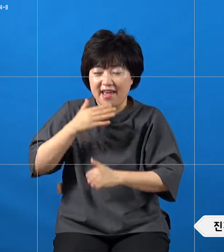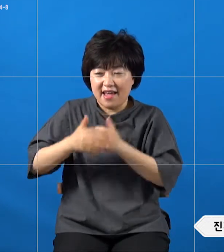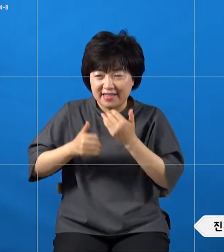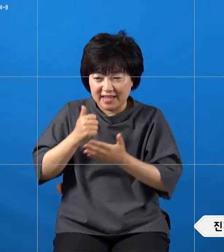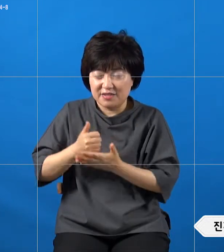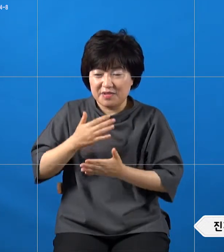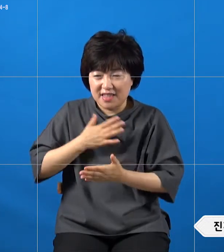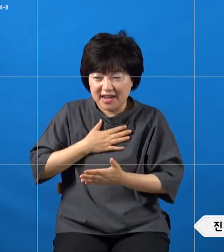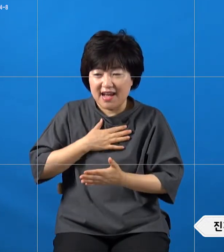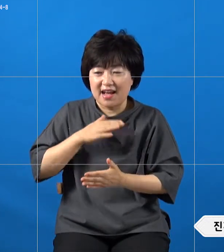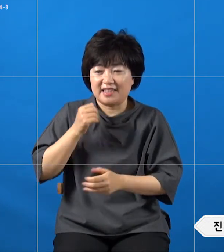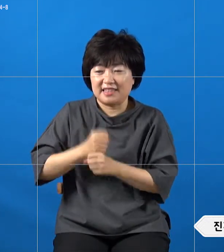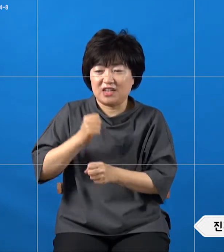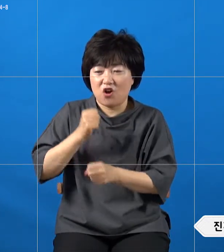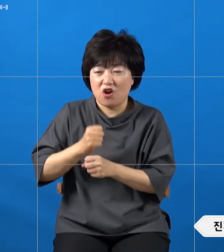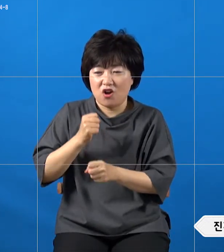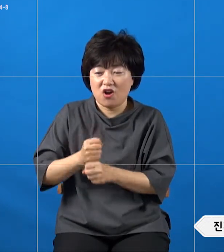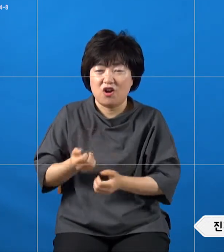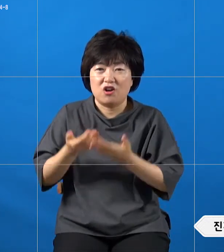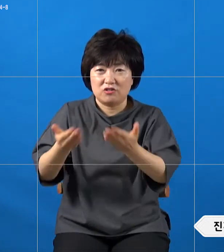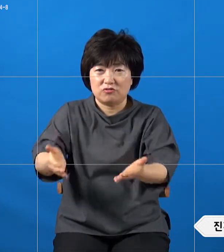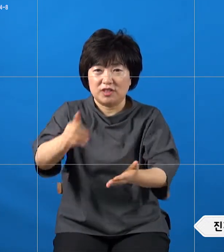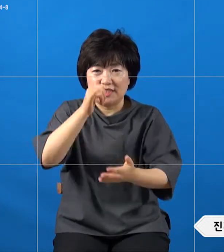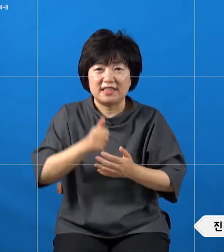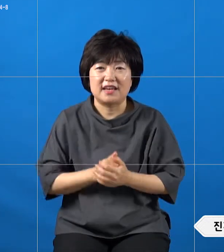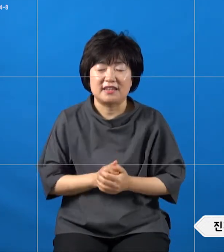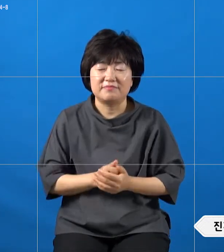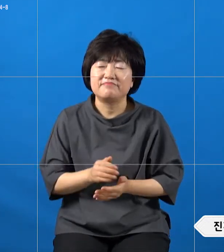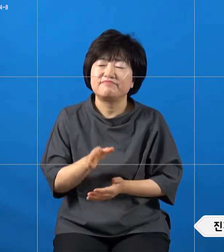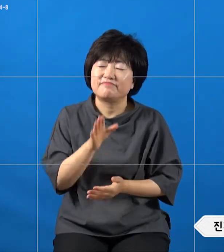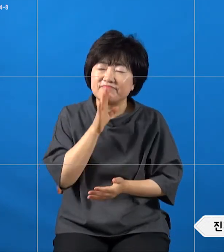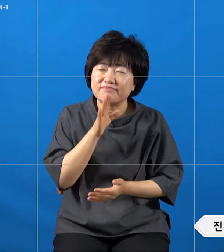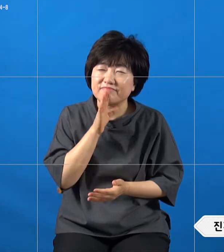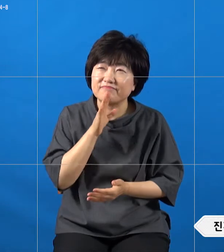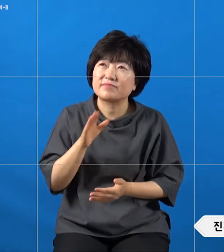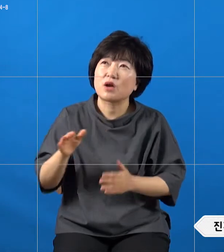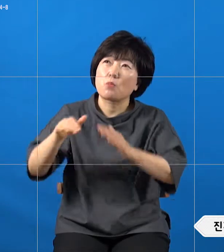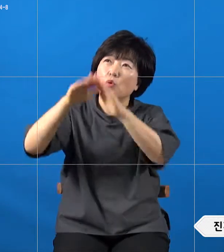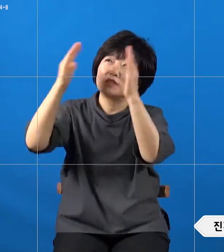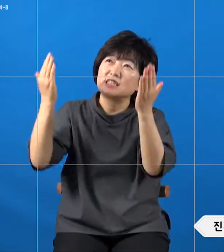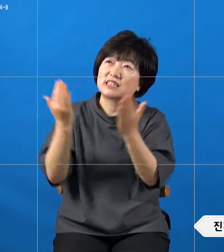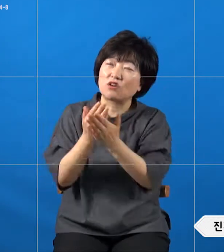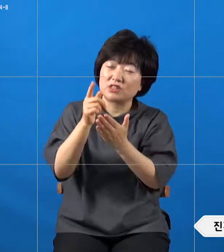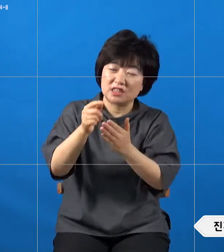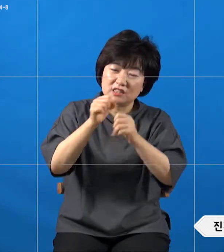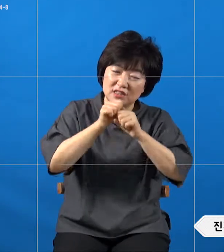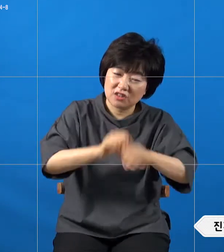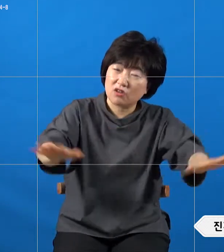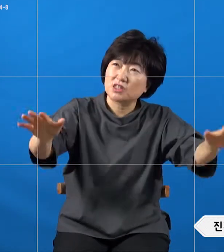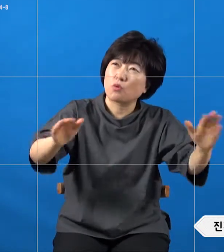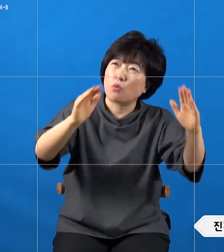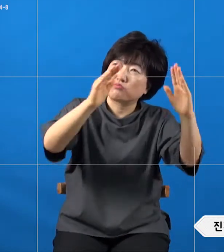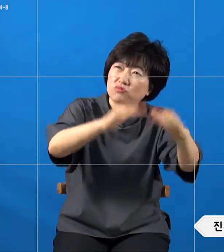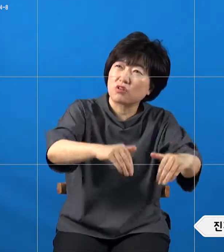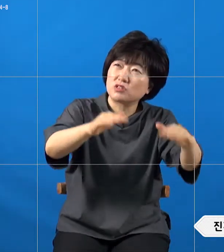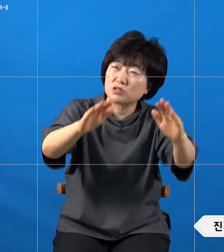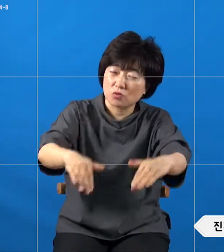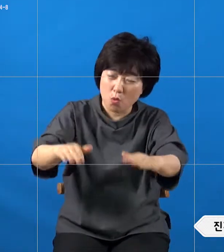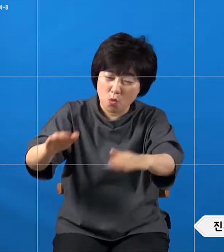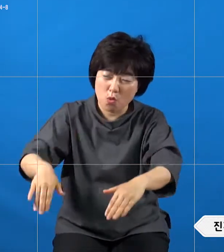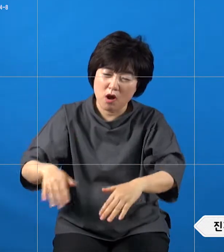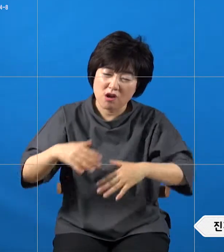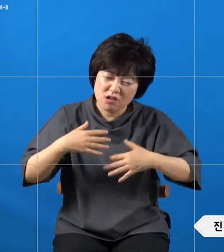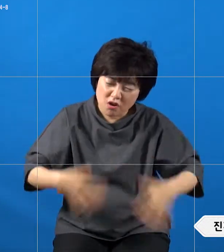라고 말씀하시는 주님. 모든 게 흩어지고 무너지고